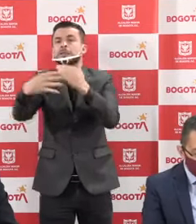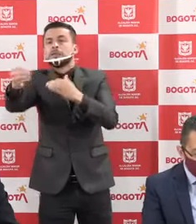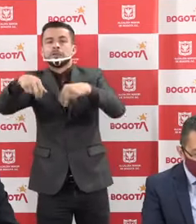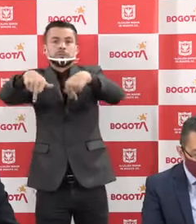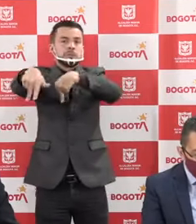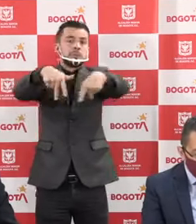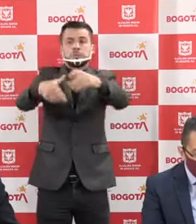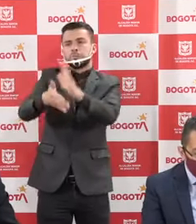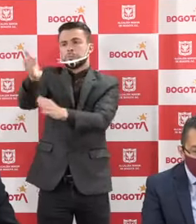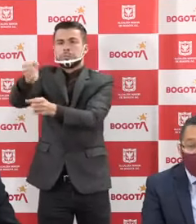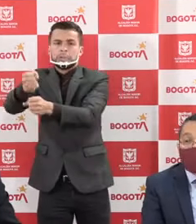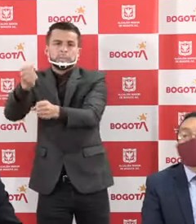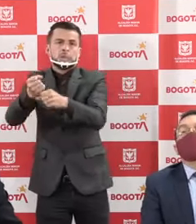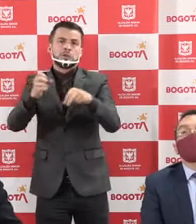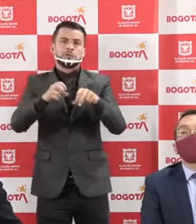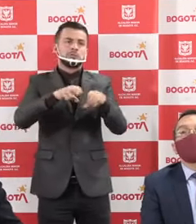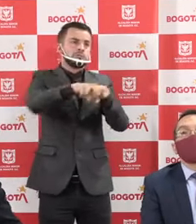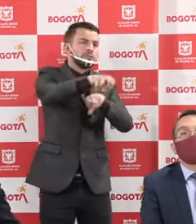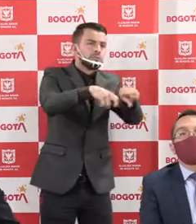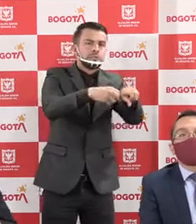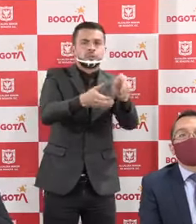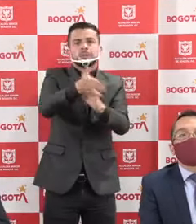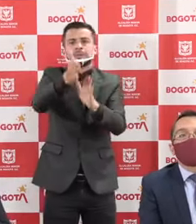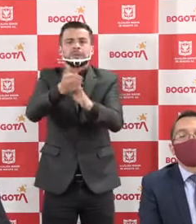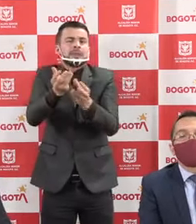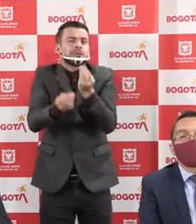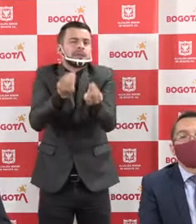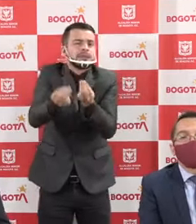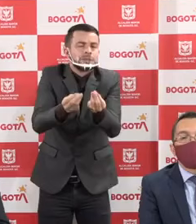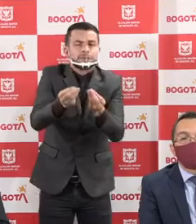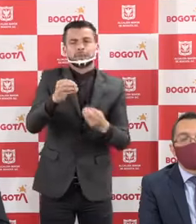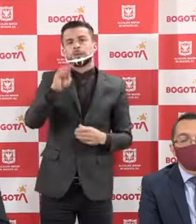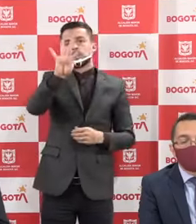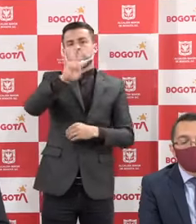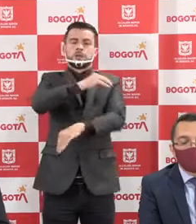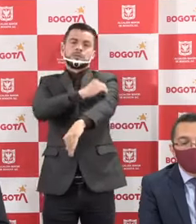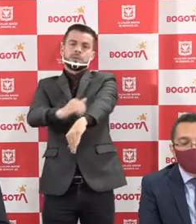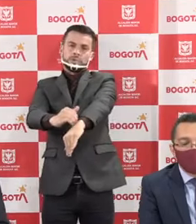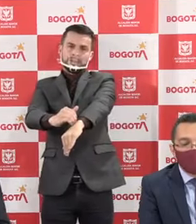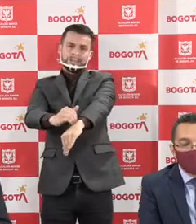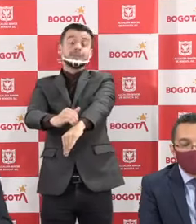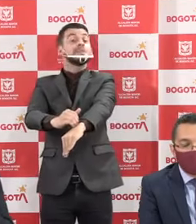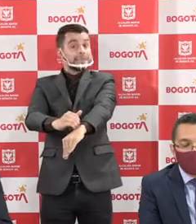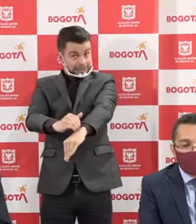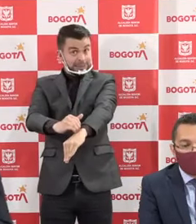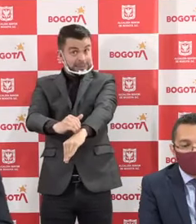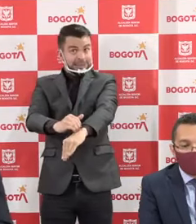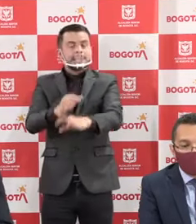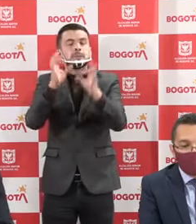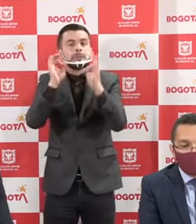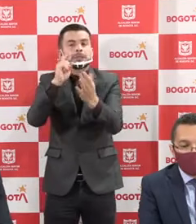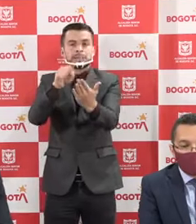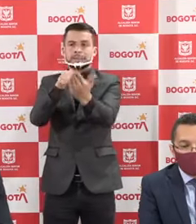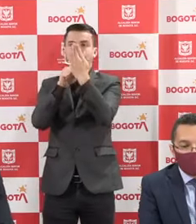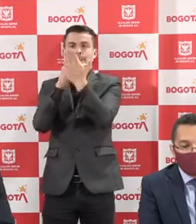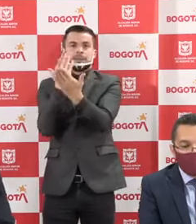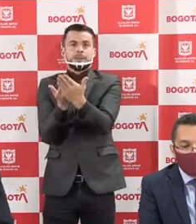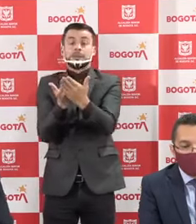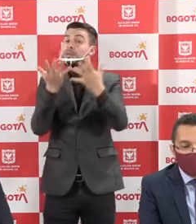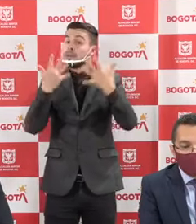porque no hay a velocidad exagerada del contagio en bogotá esta nueva realidad